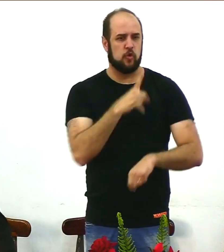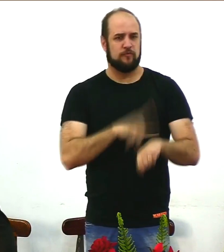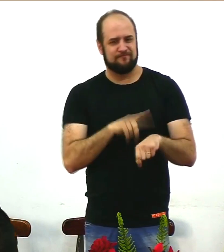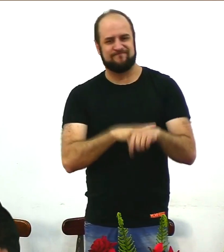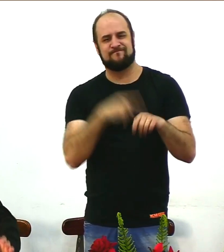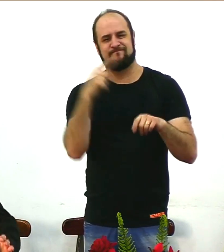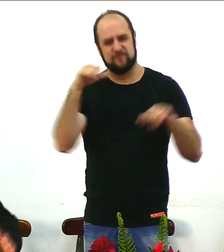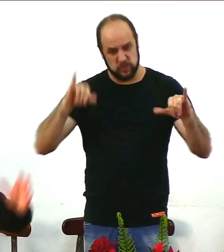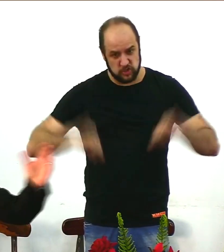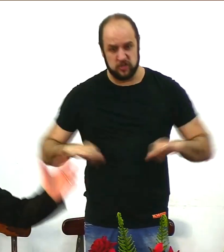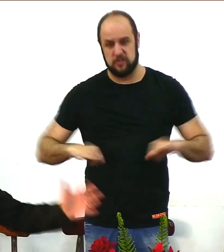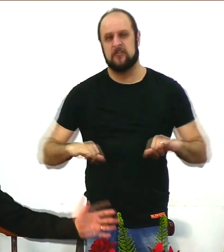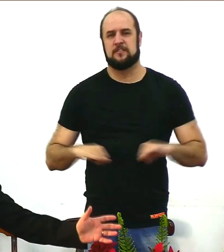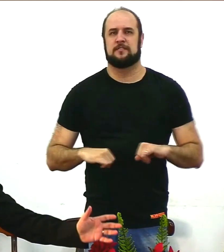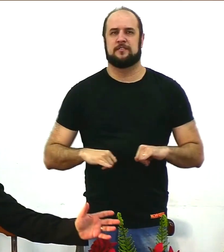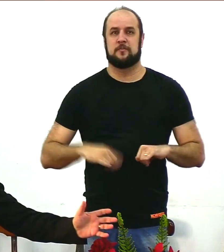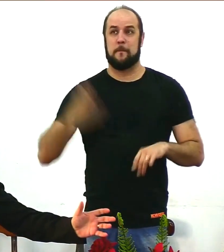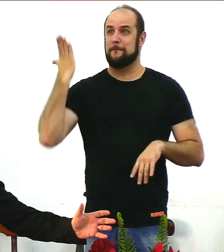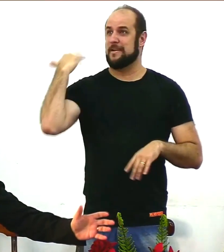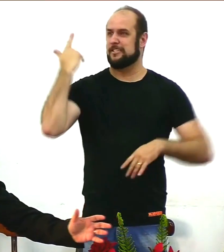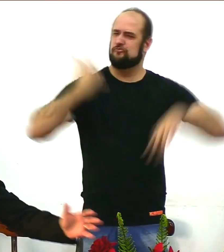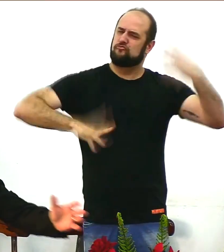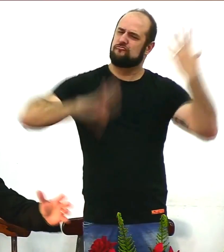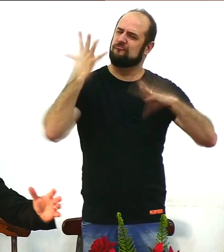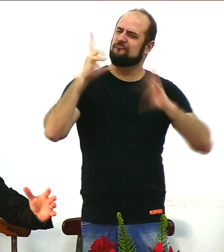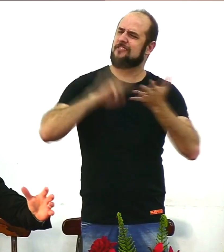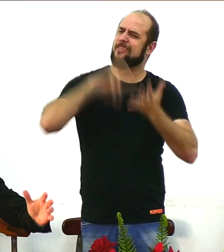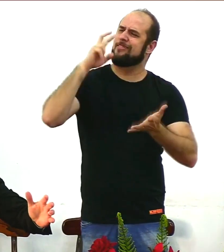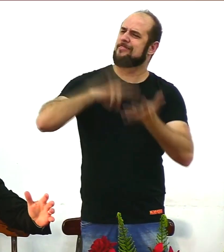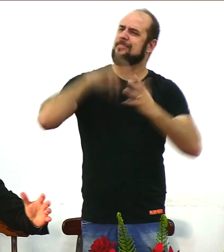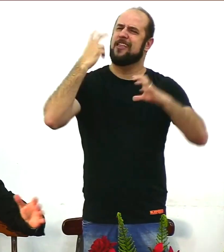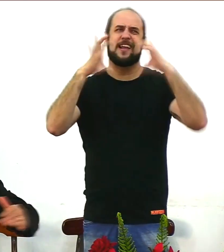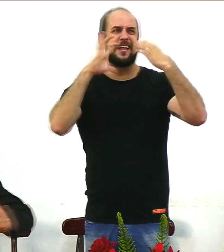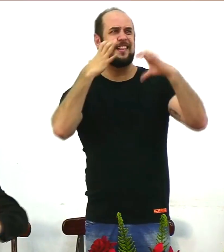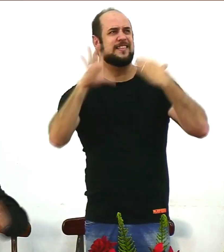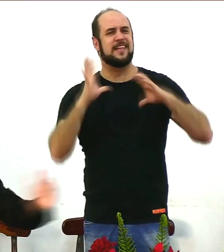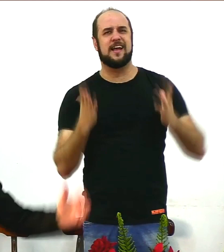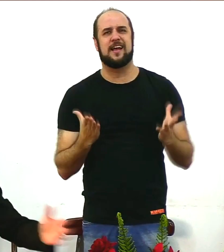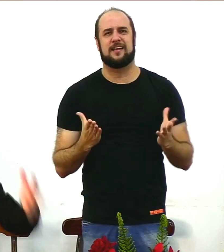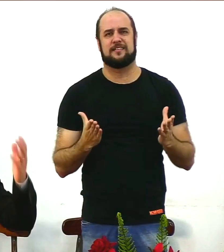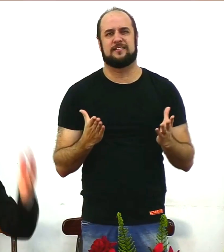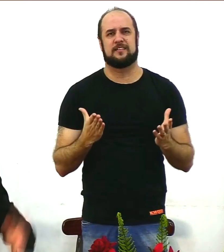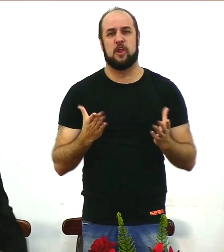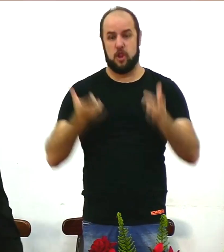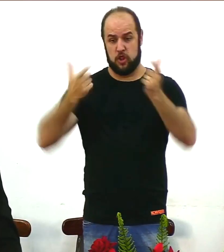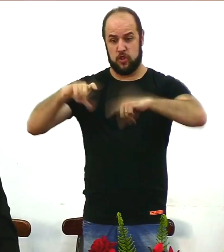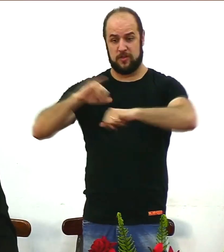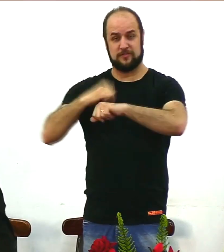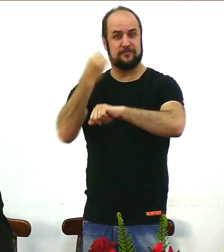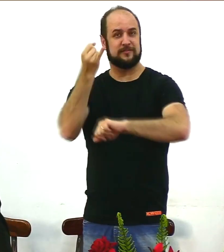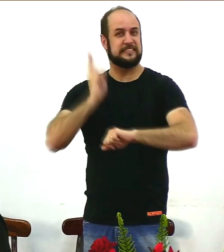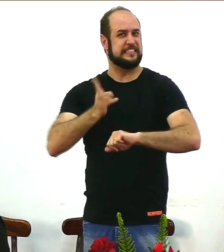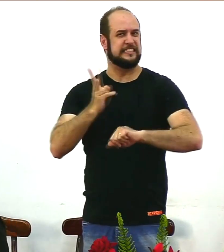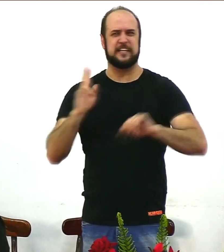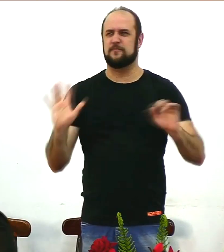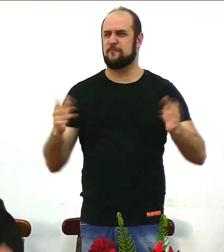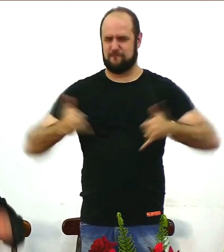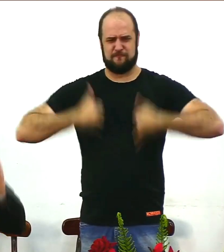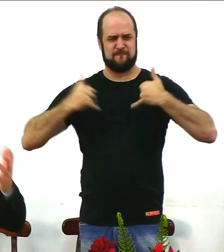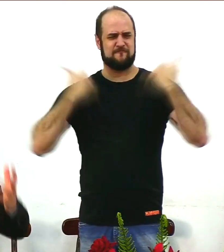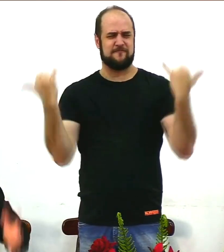pressão, temos reações muito particulares. Esta era a reação dos